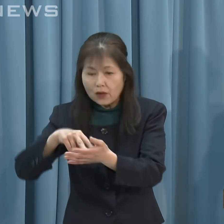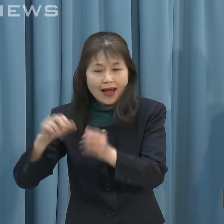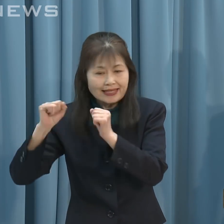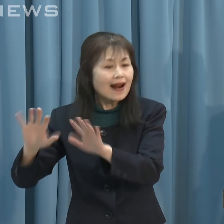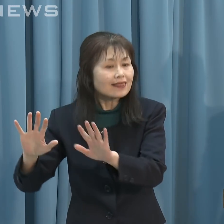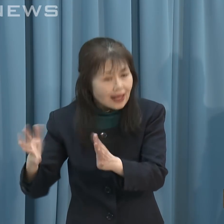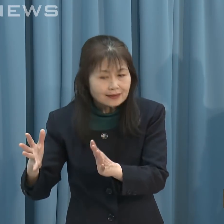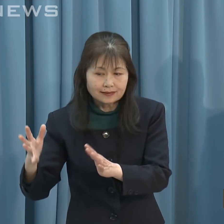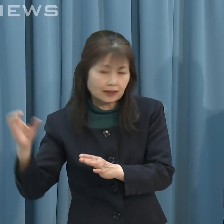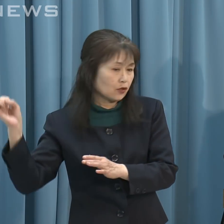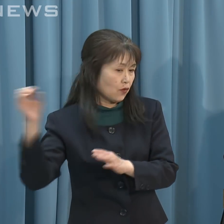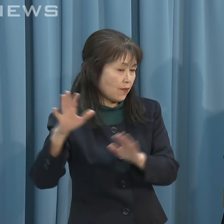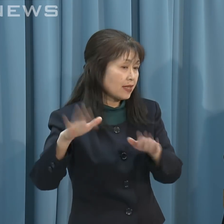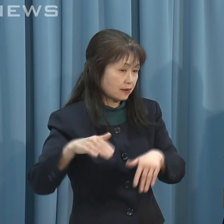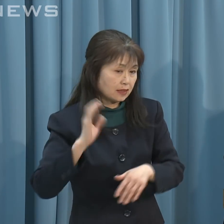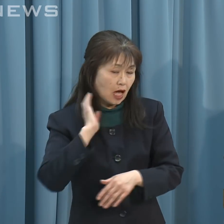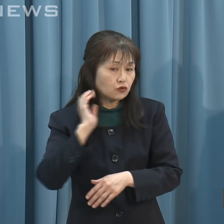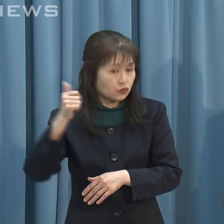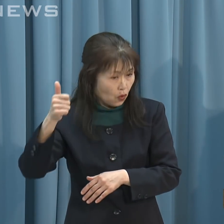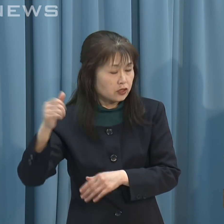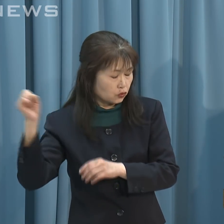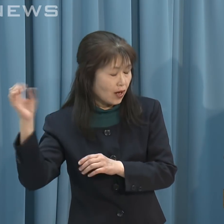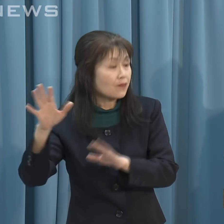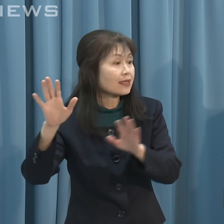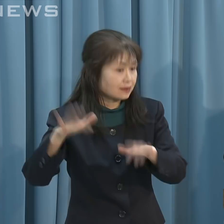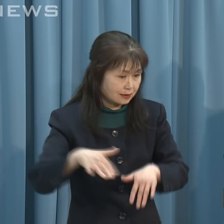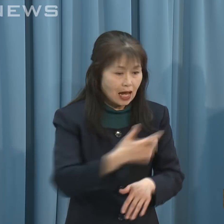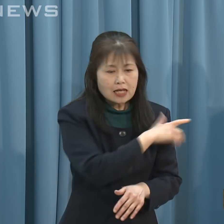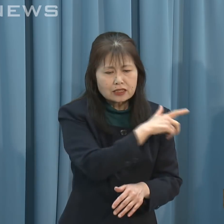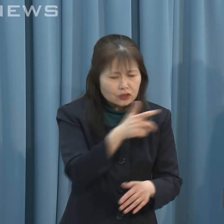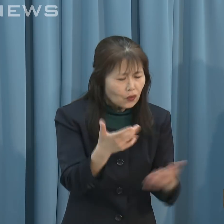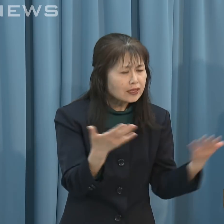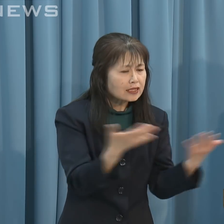ました。いろんな業種業態がありますし、